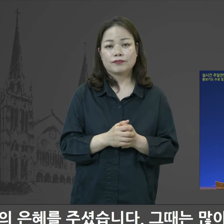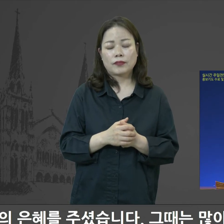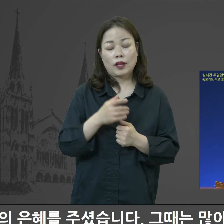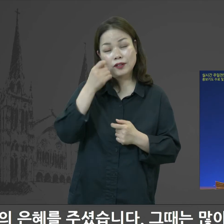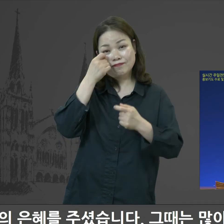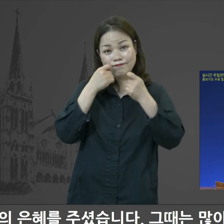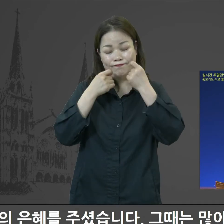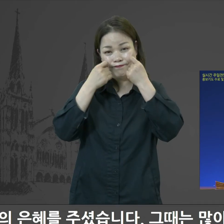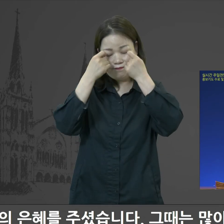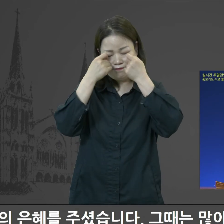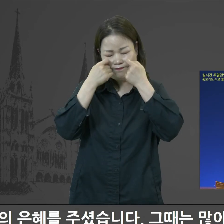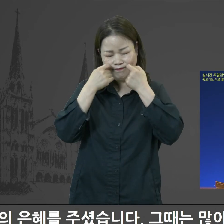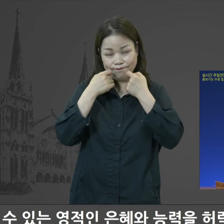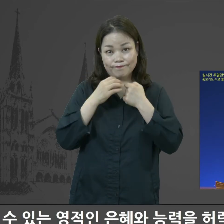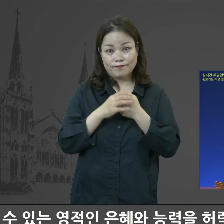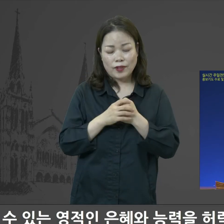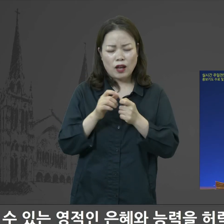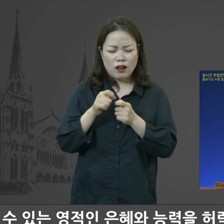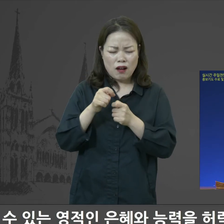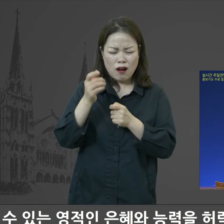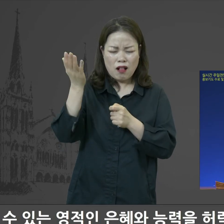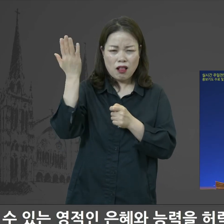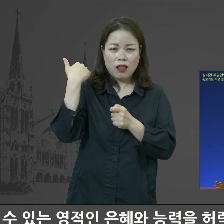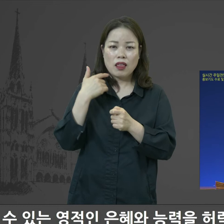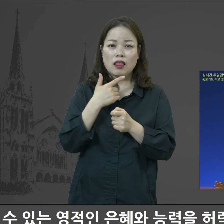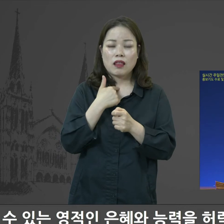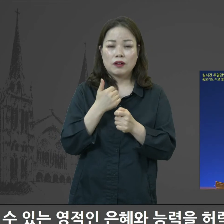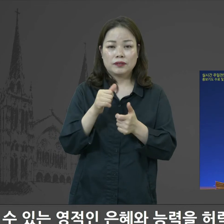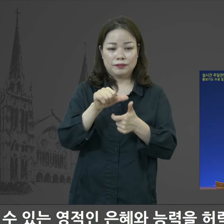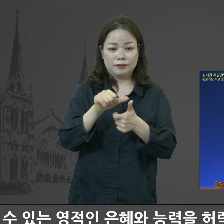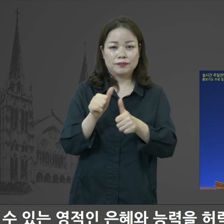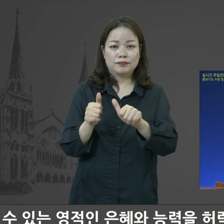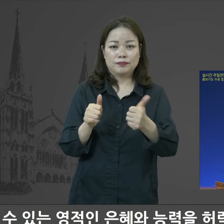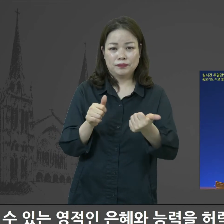눈물이 나서 벌써 세월이 오래된 이야기입니다.